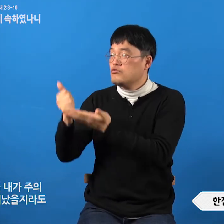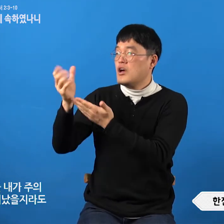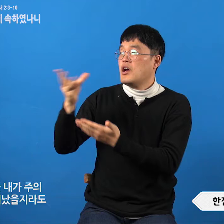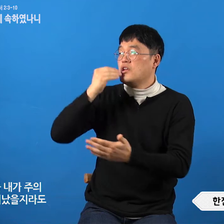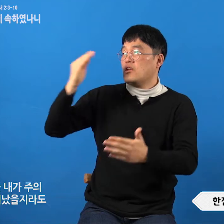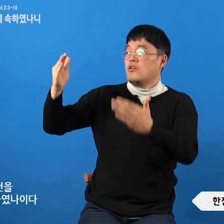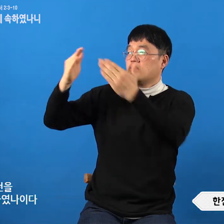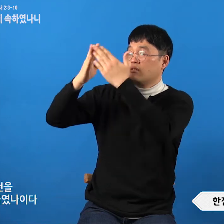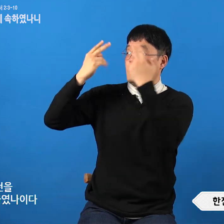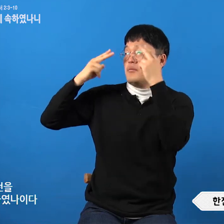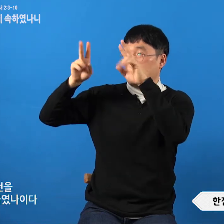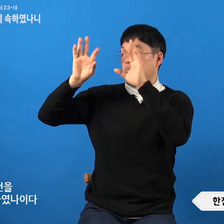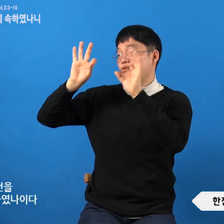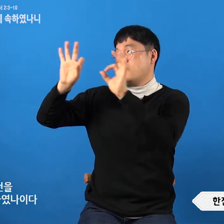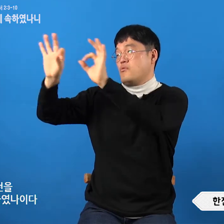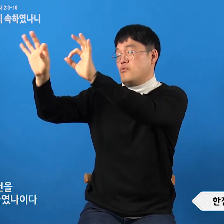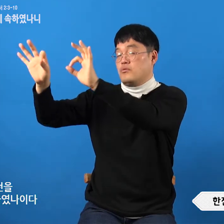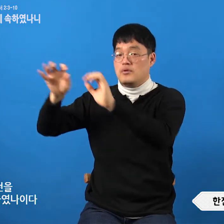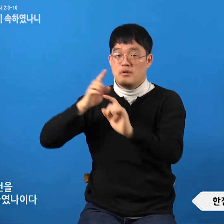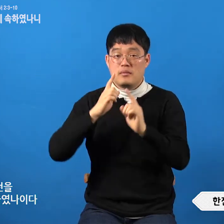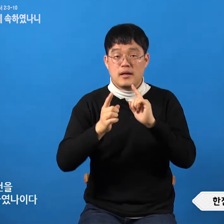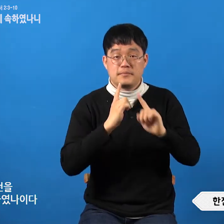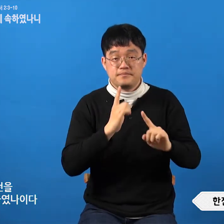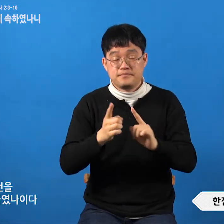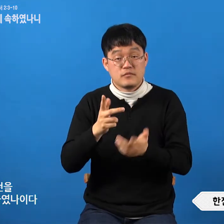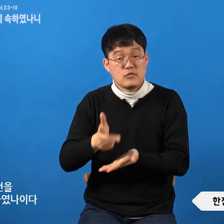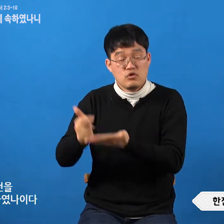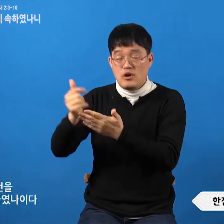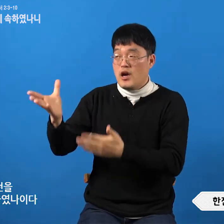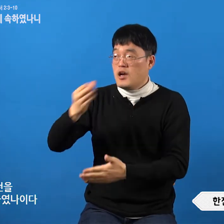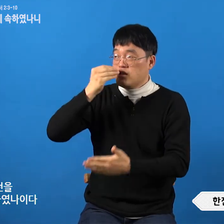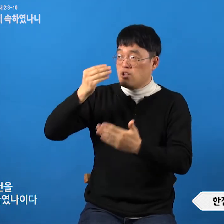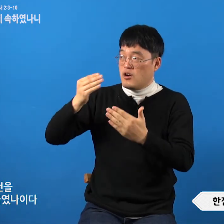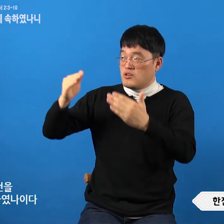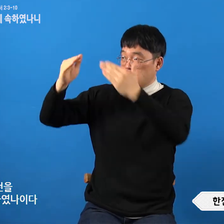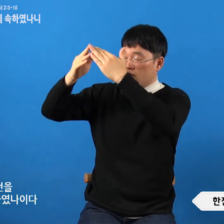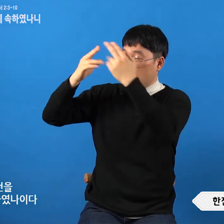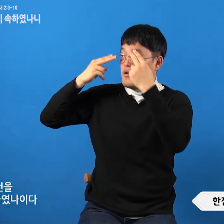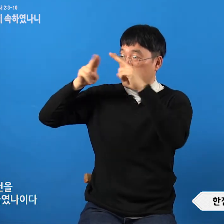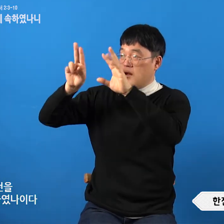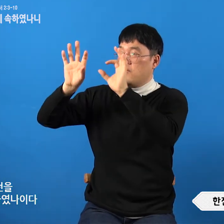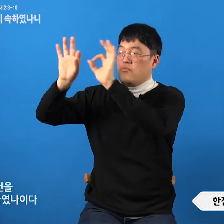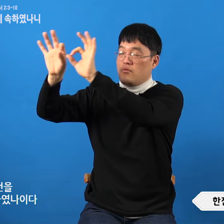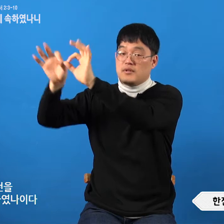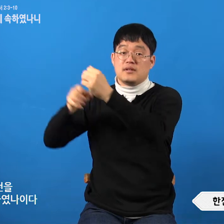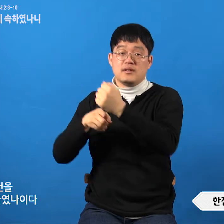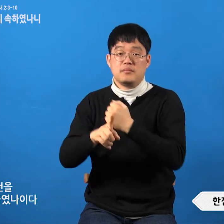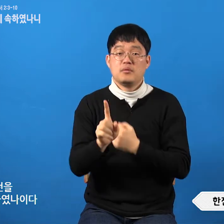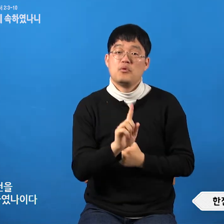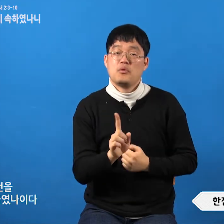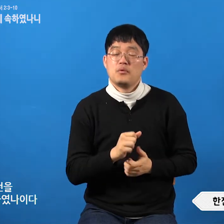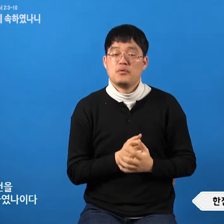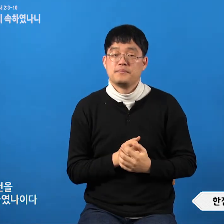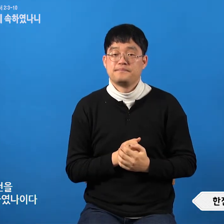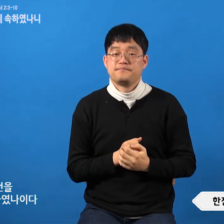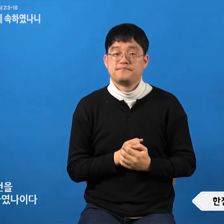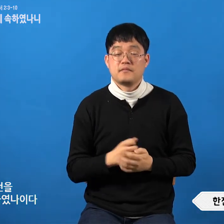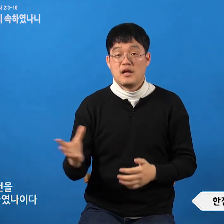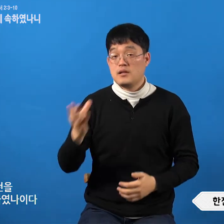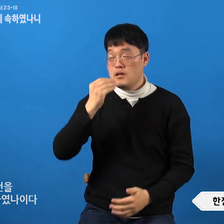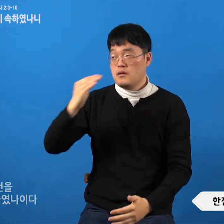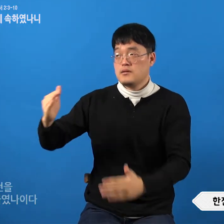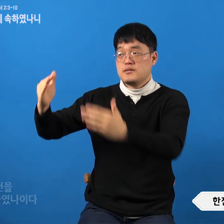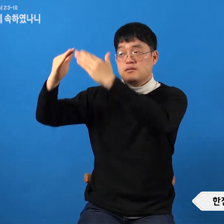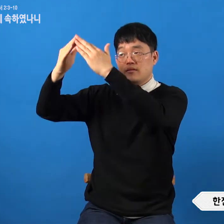성전을 바라보겠나이다 하였나이다. 주의 성전을 바라본다. 무슨 뜻이겠습니까?